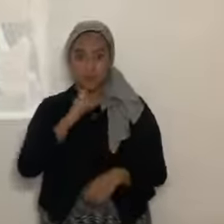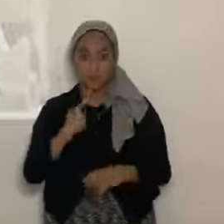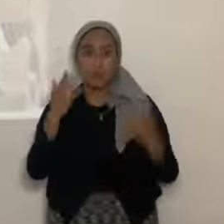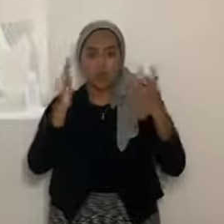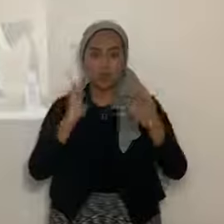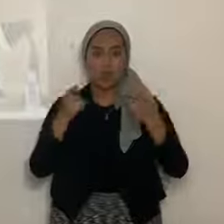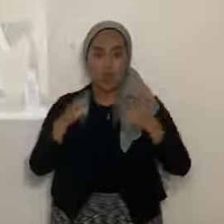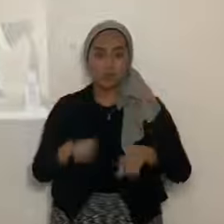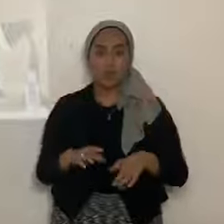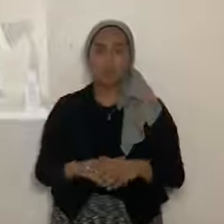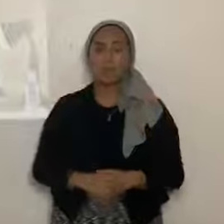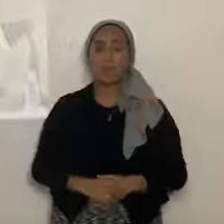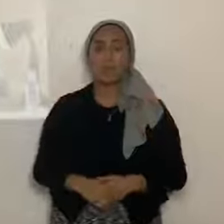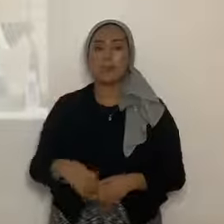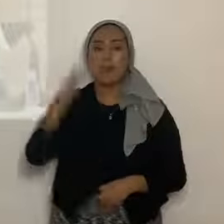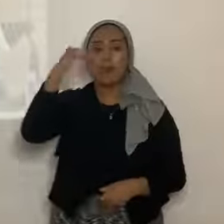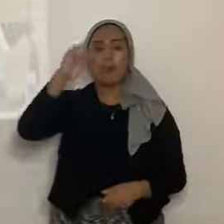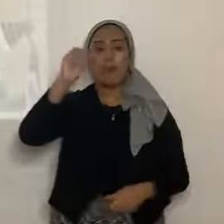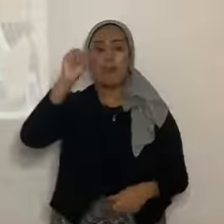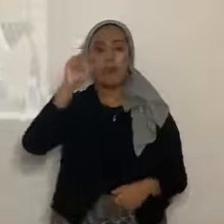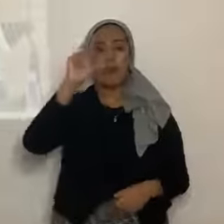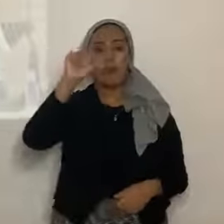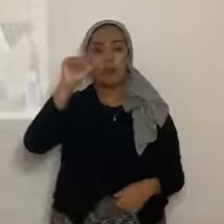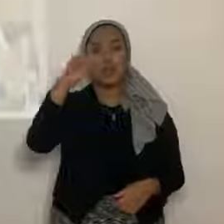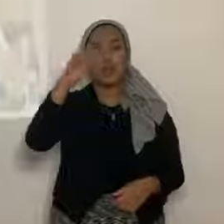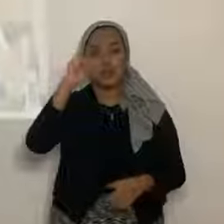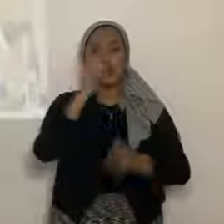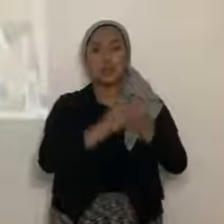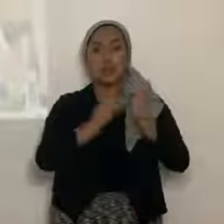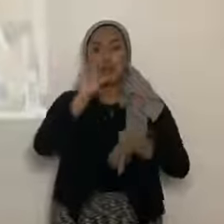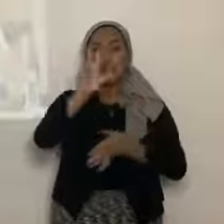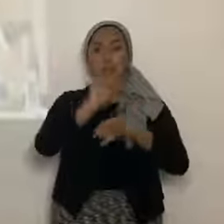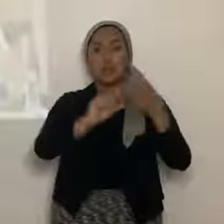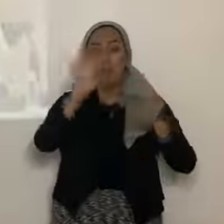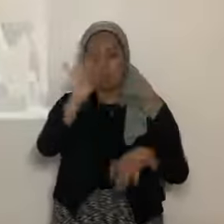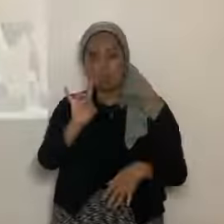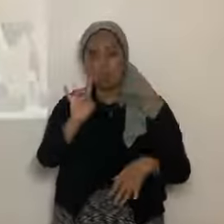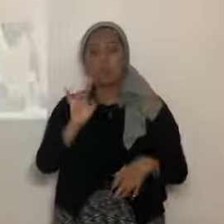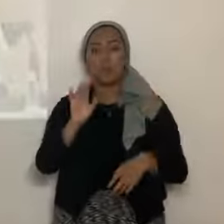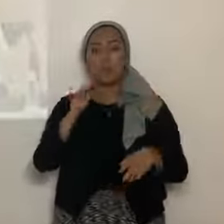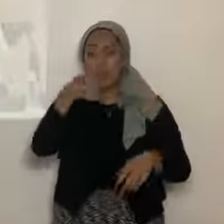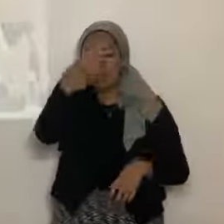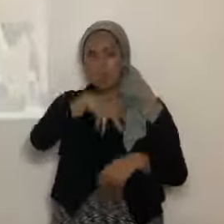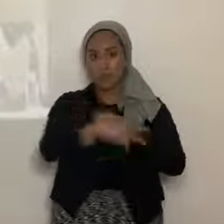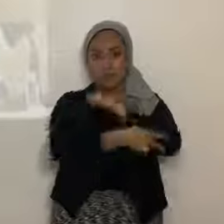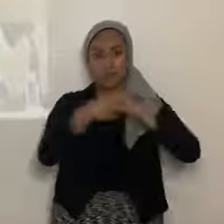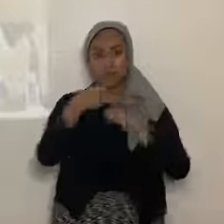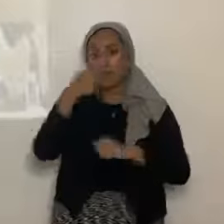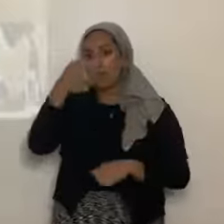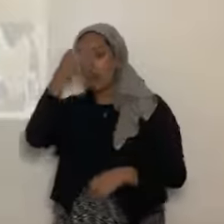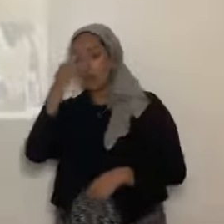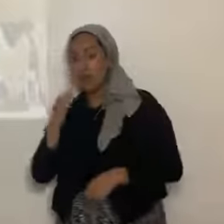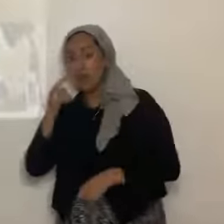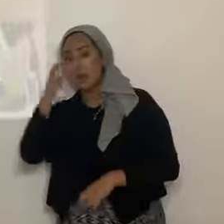dije. Malaquías 3, verso 8. ¿Robará el hombre a Elohim? Pues vosotros me habéis